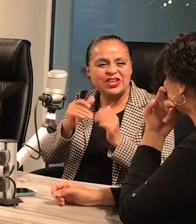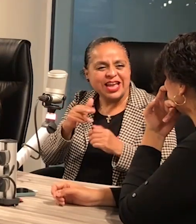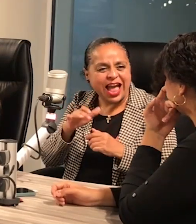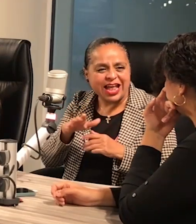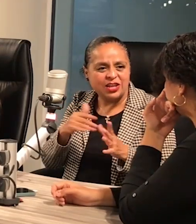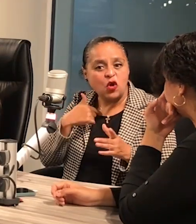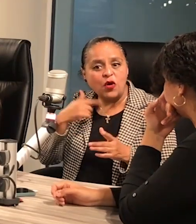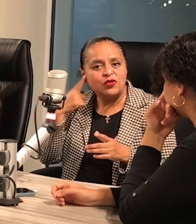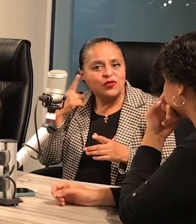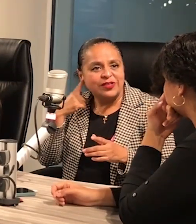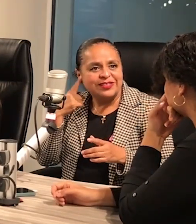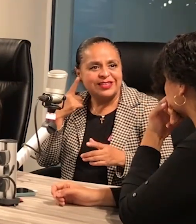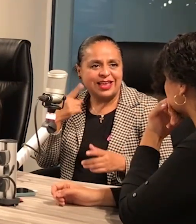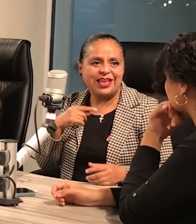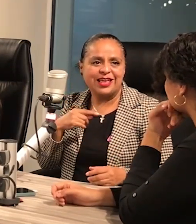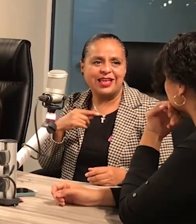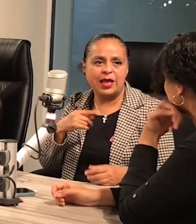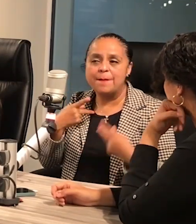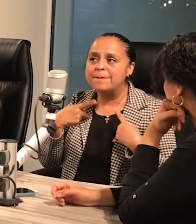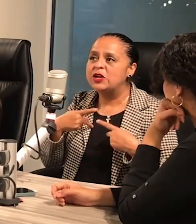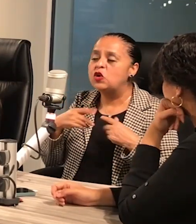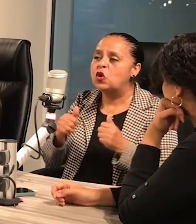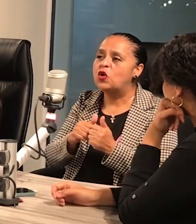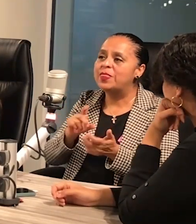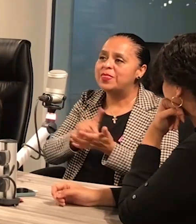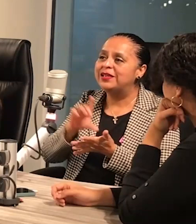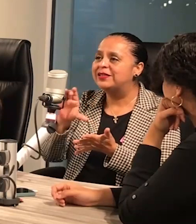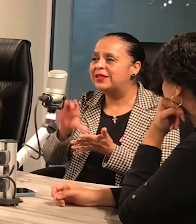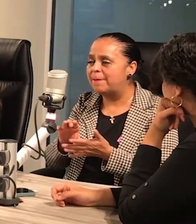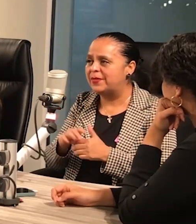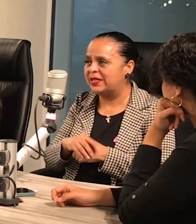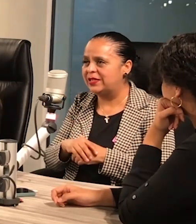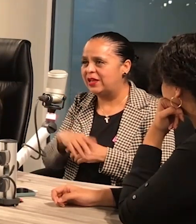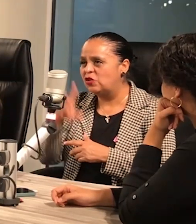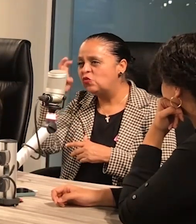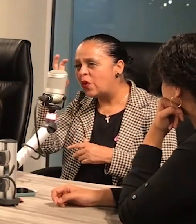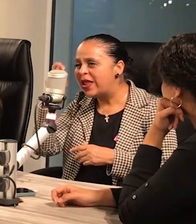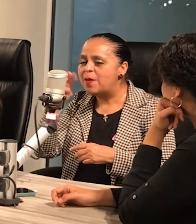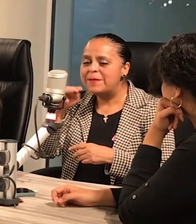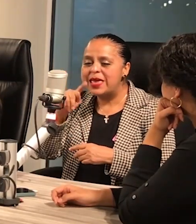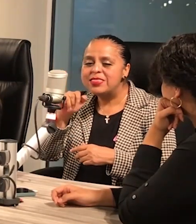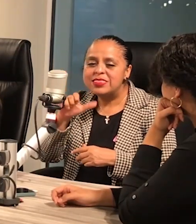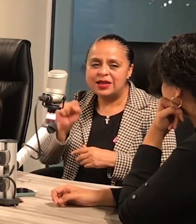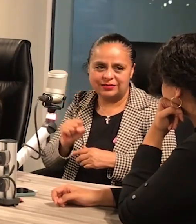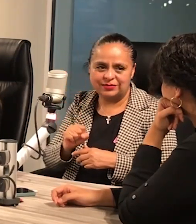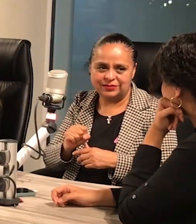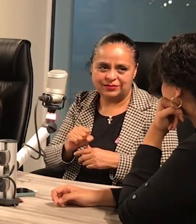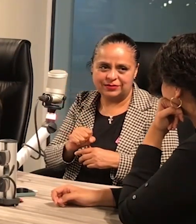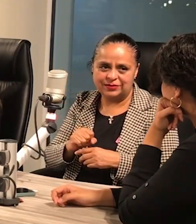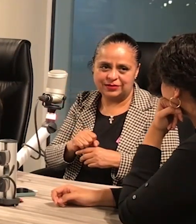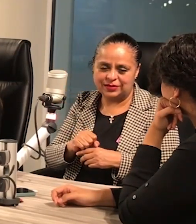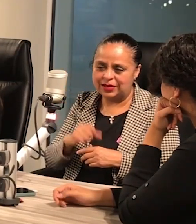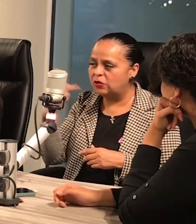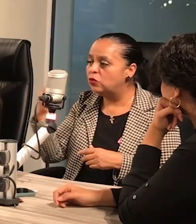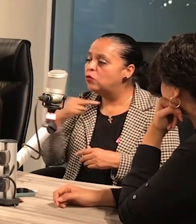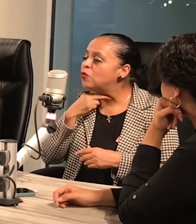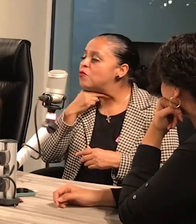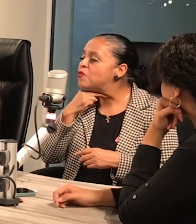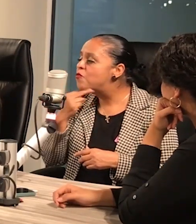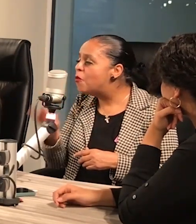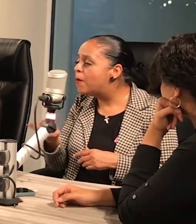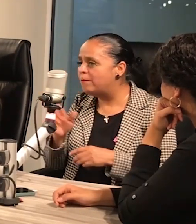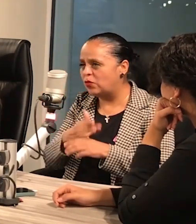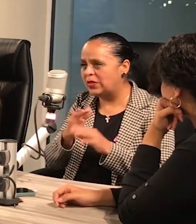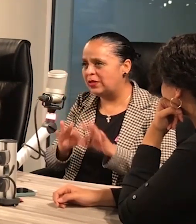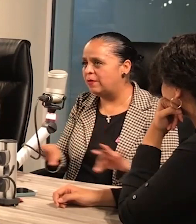a sus compañeros que son personas con discapacidad y que tienen sueños y metas, que sean la réplica de nuestra voz, porque es